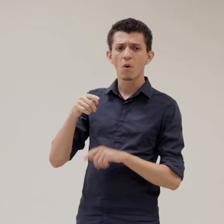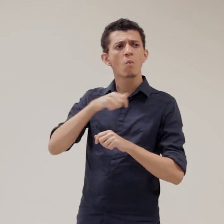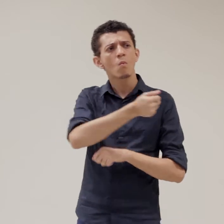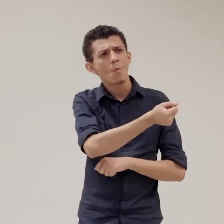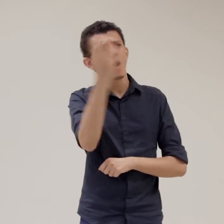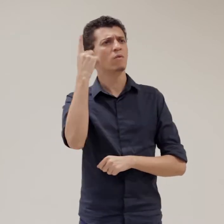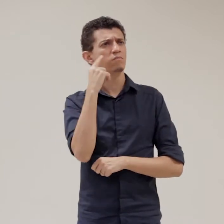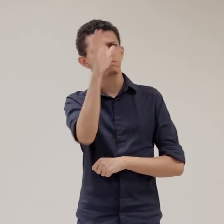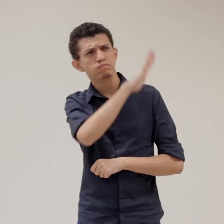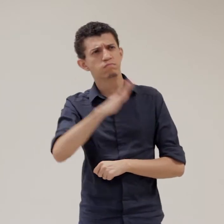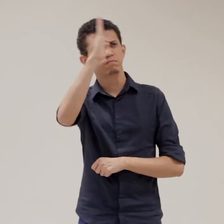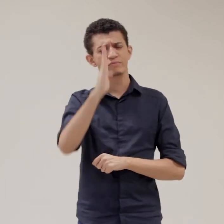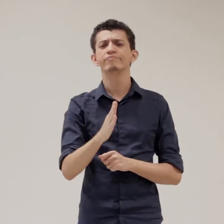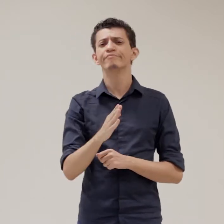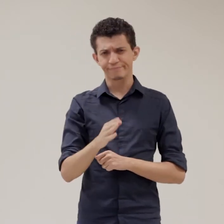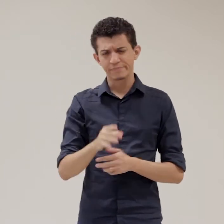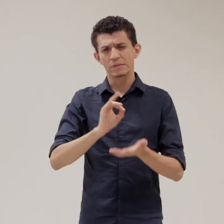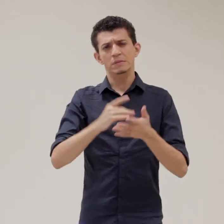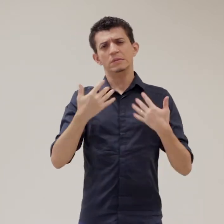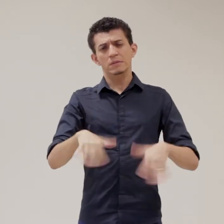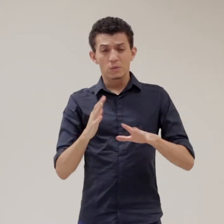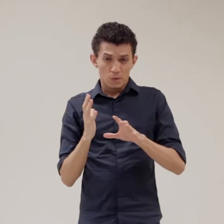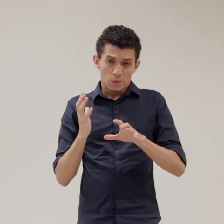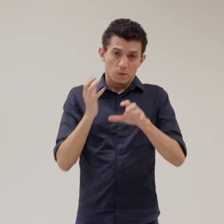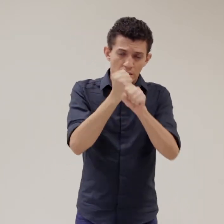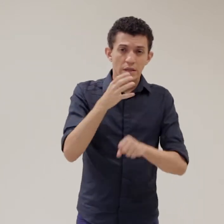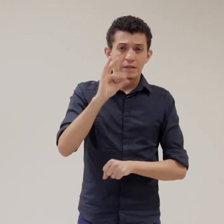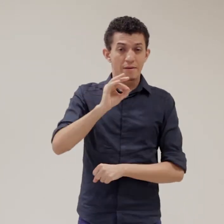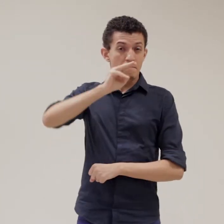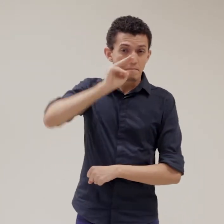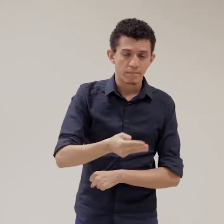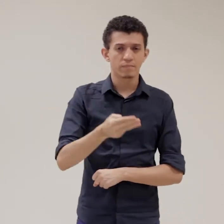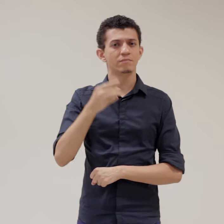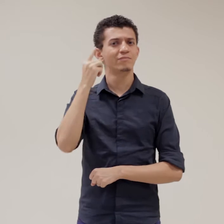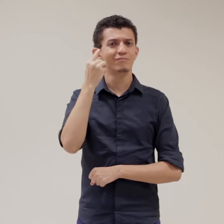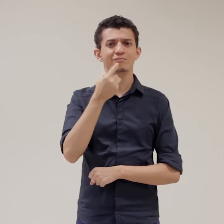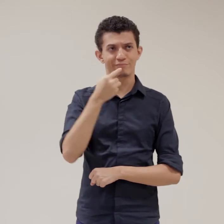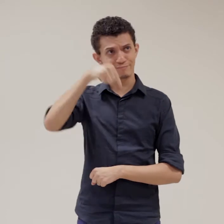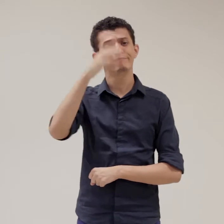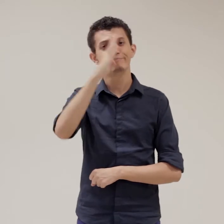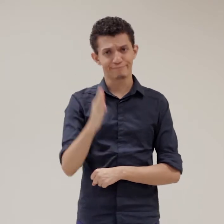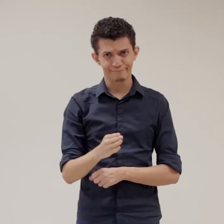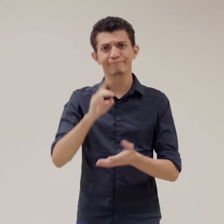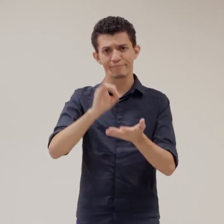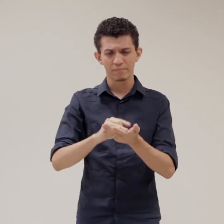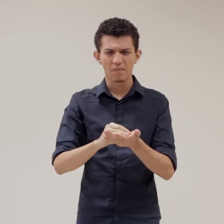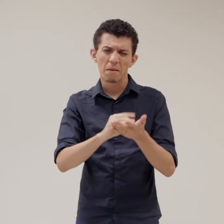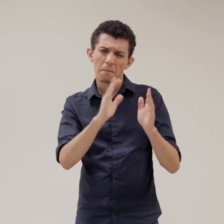surdez absoluta, cerca de 10 milhões de brasileiros convivem com essa deficiência física. Destes, cerca de 2